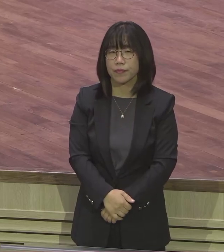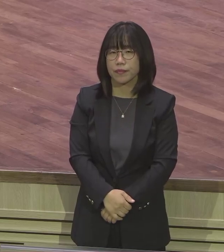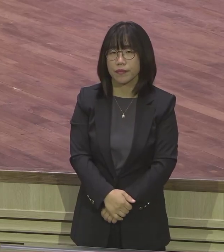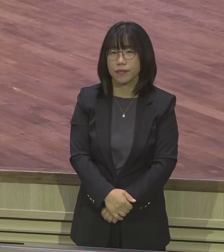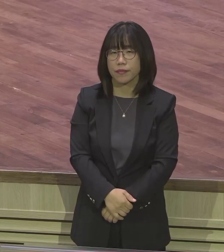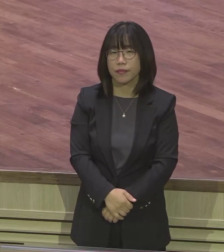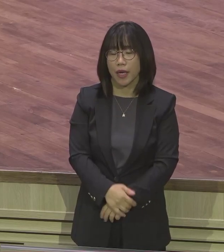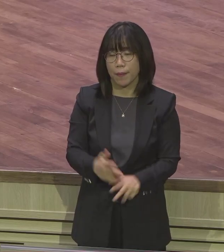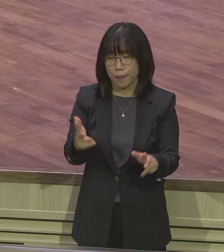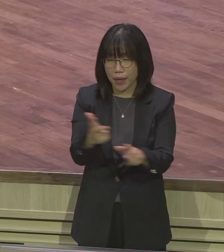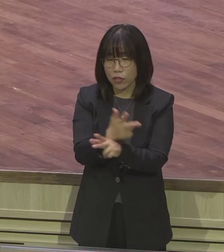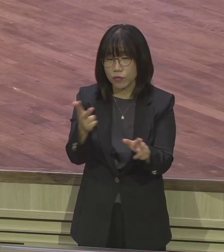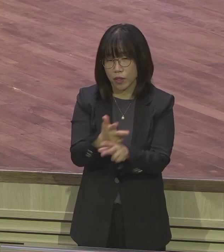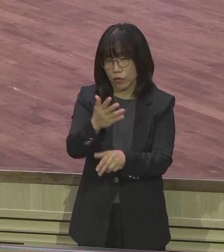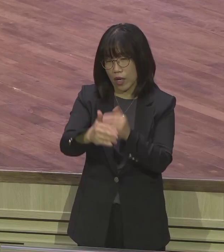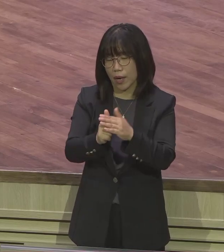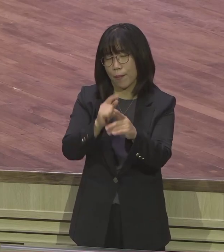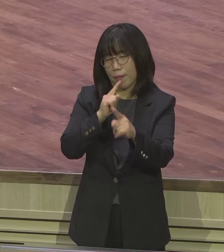매주.